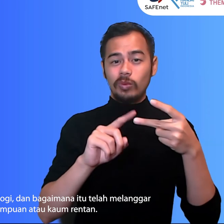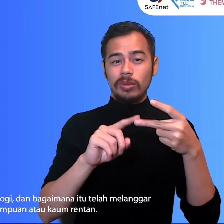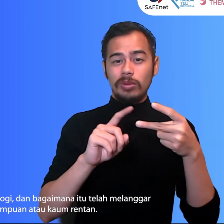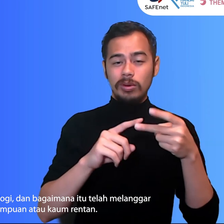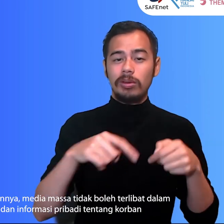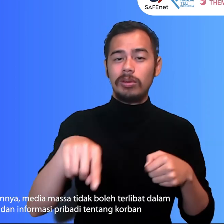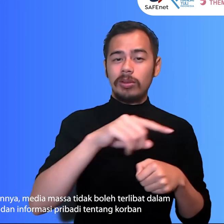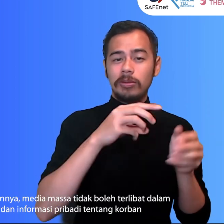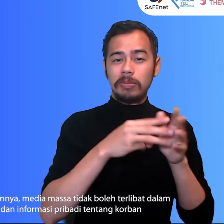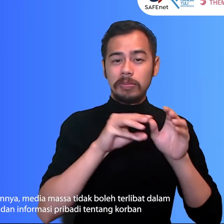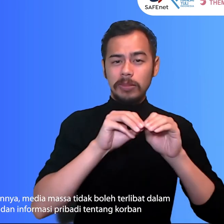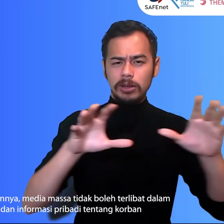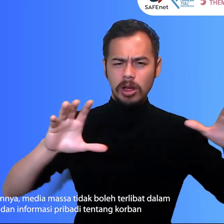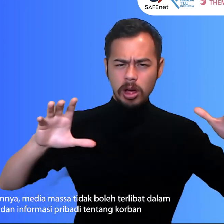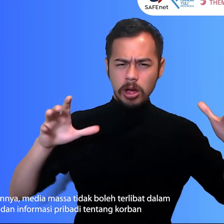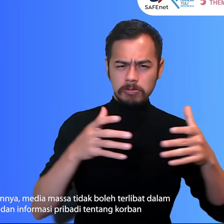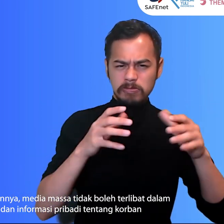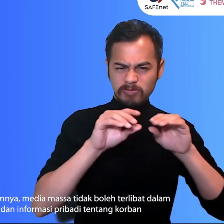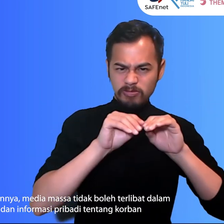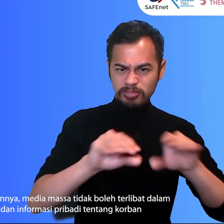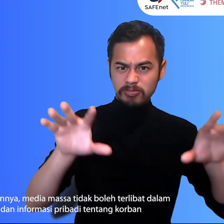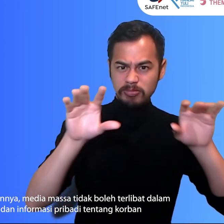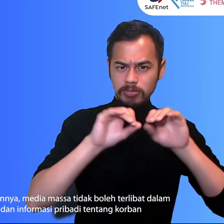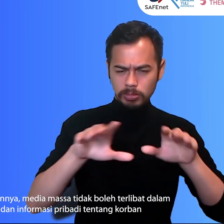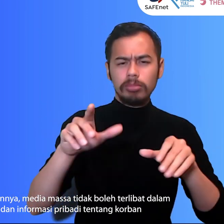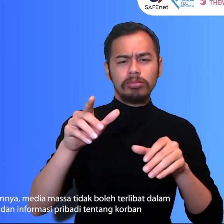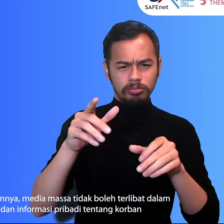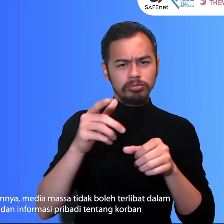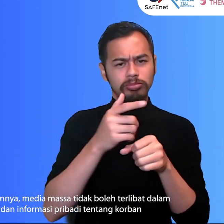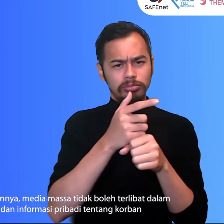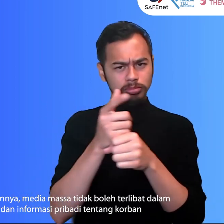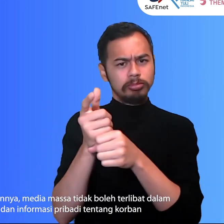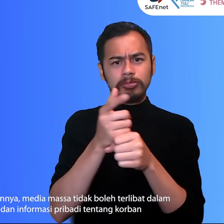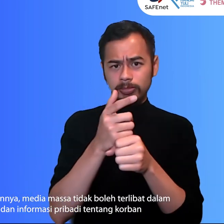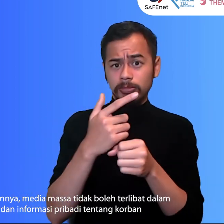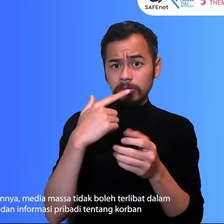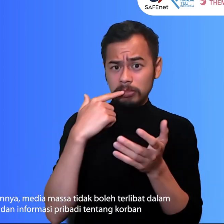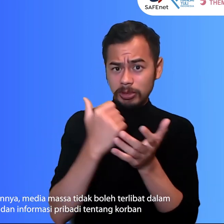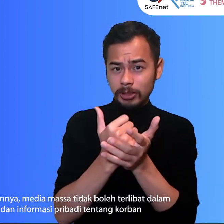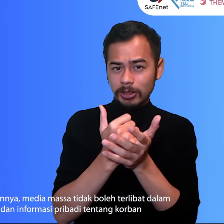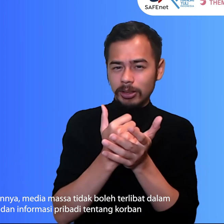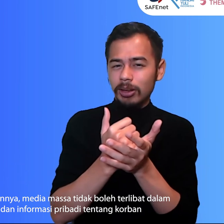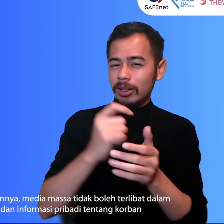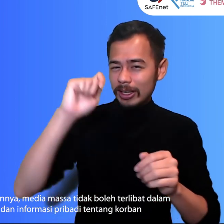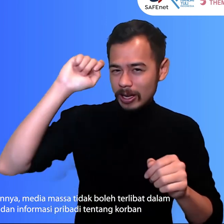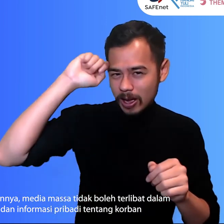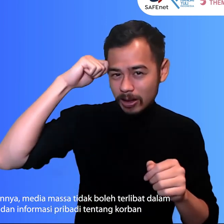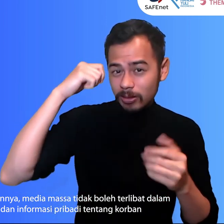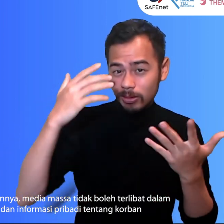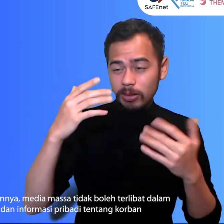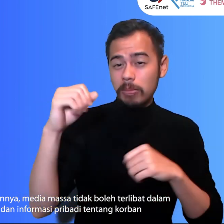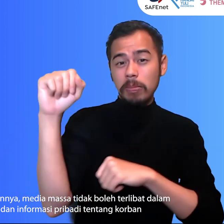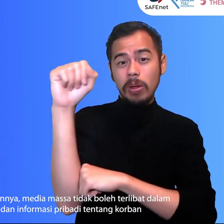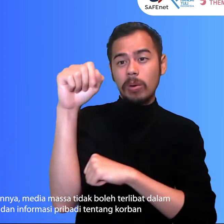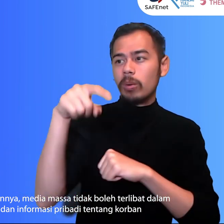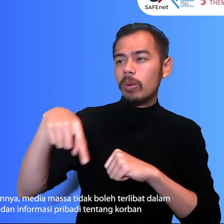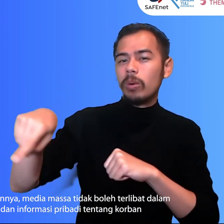22 hal terpenting dalam liputannya media massa tidak boleh terlibat dalam pendistribusian gambar